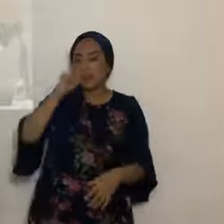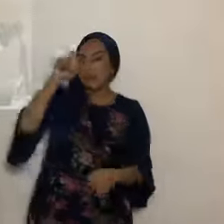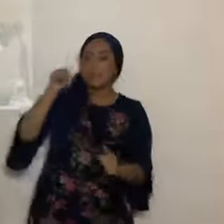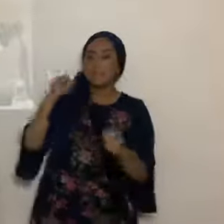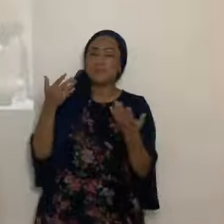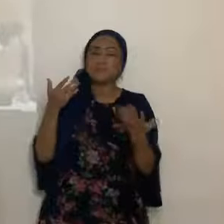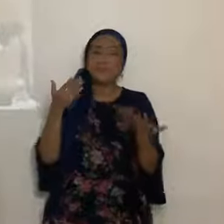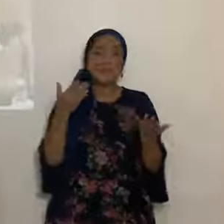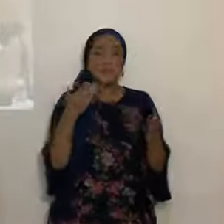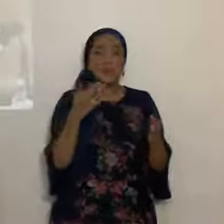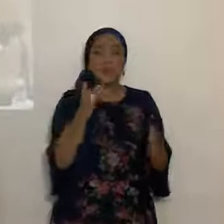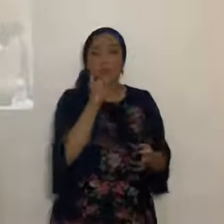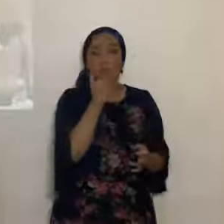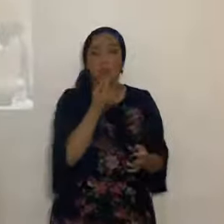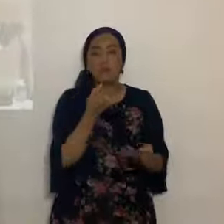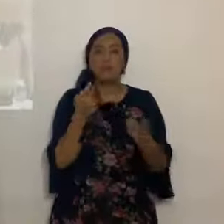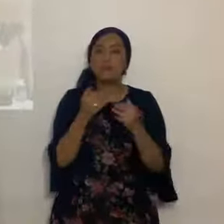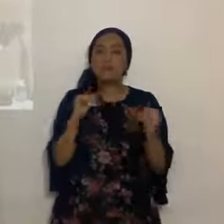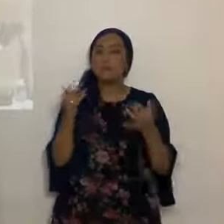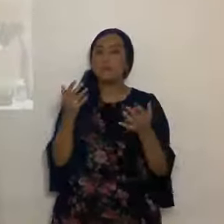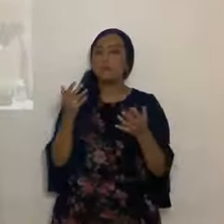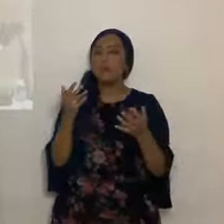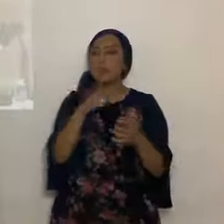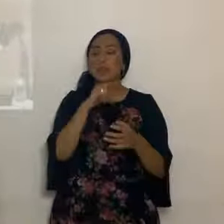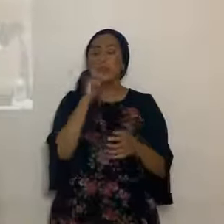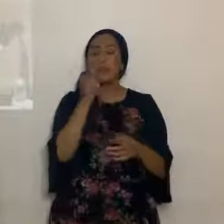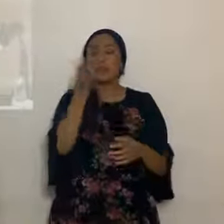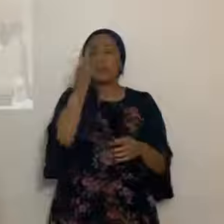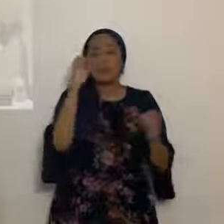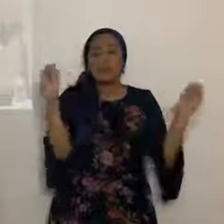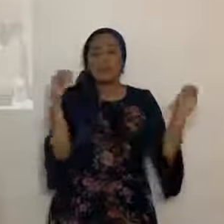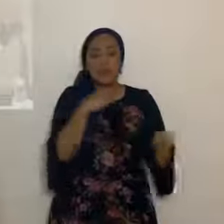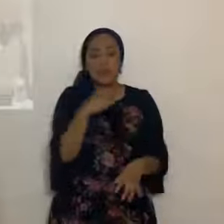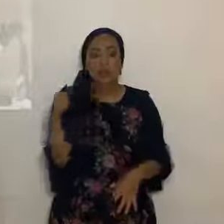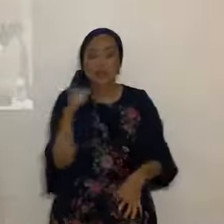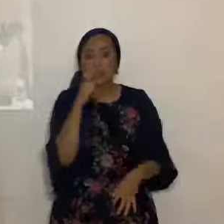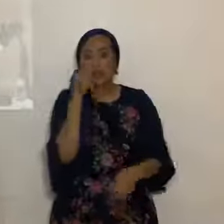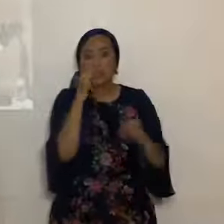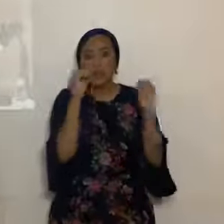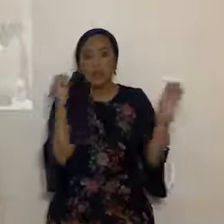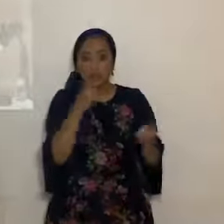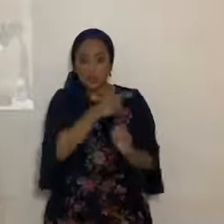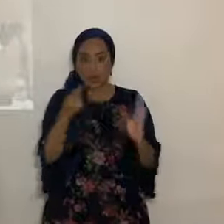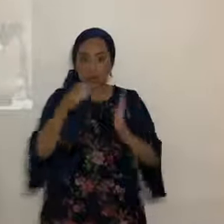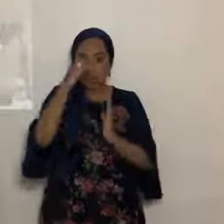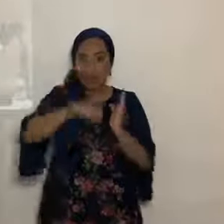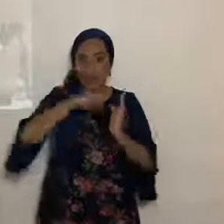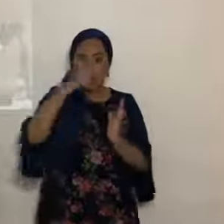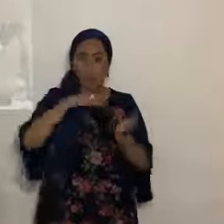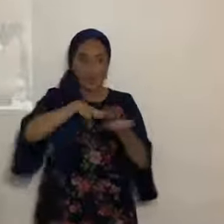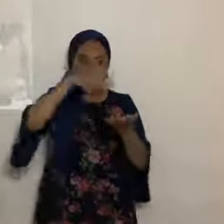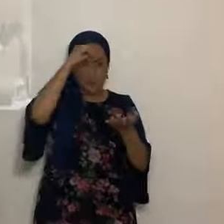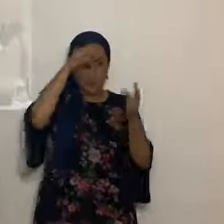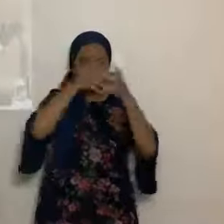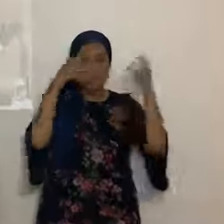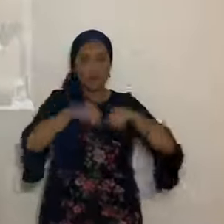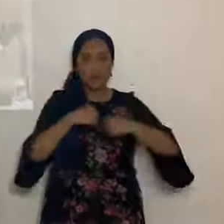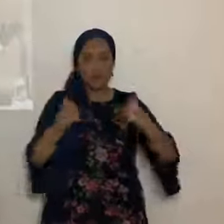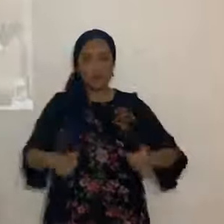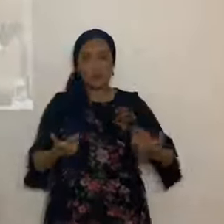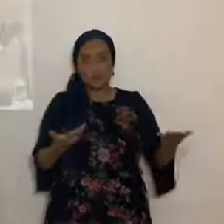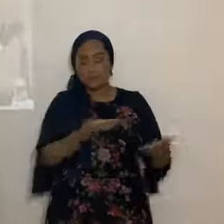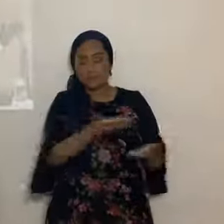muy absurda, muy equivocada. No entendían nada, no entendieron nada. Y eso que eran escribas, y Juanín, que se podía esperar